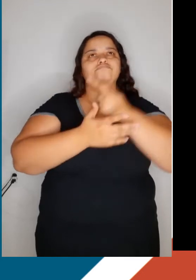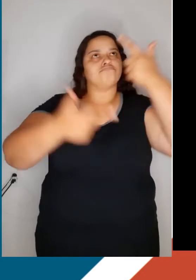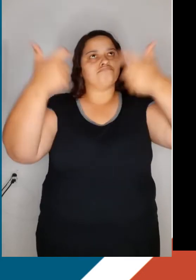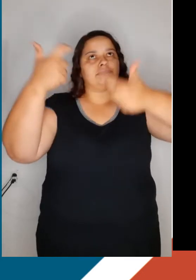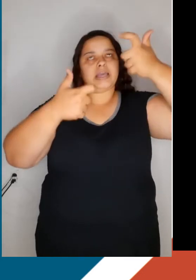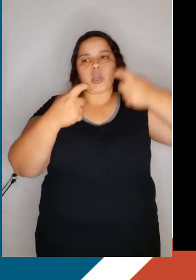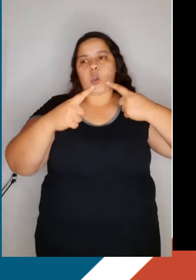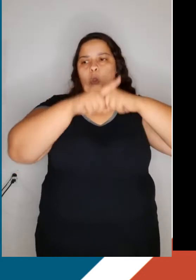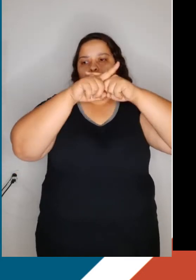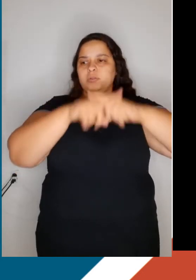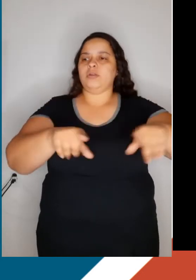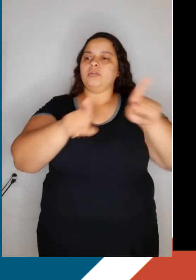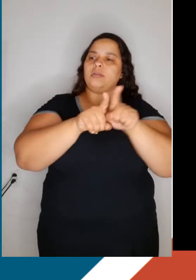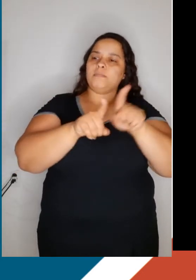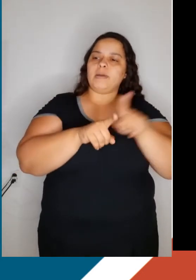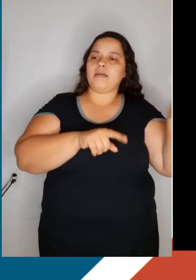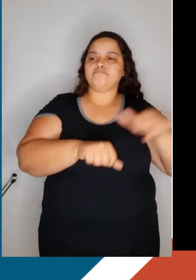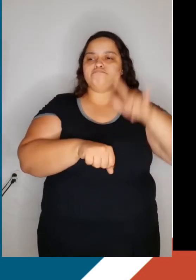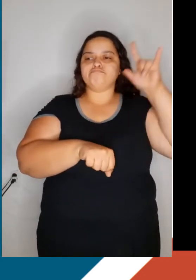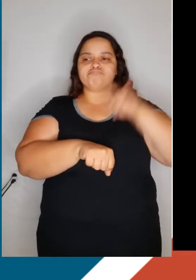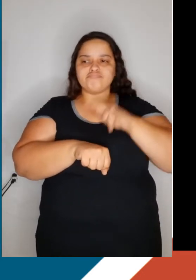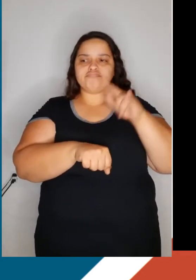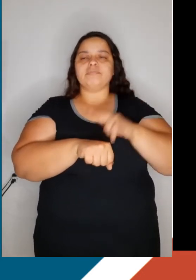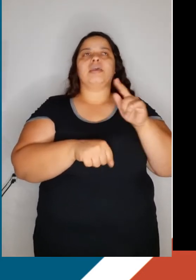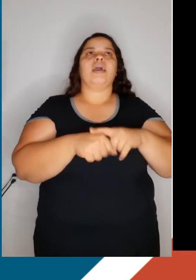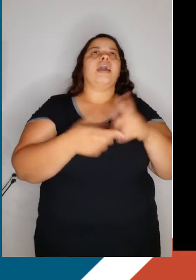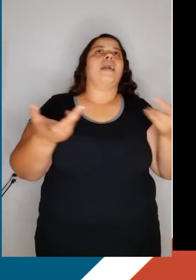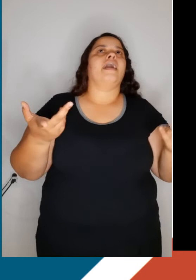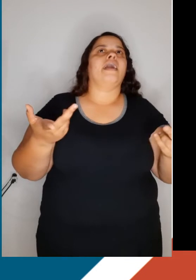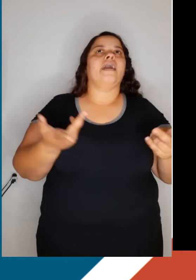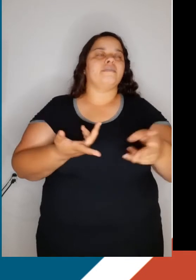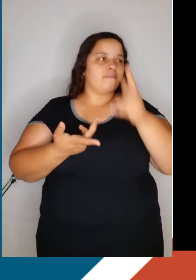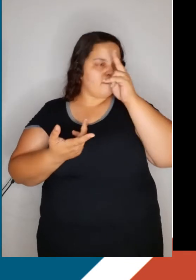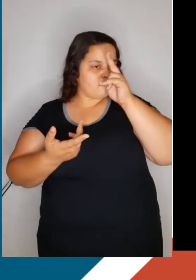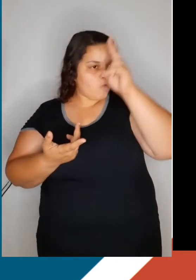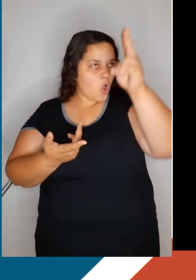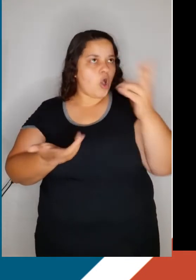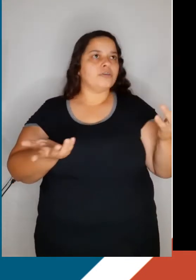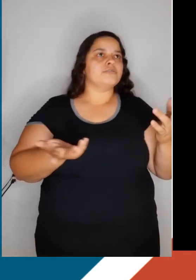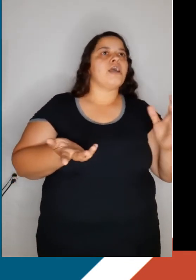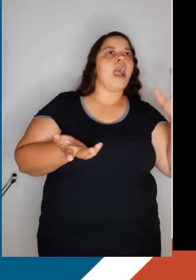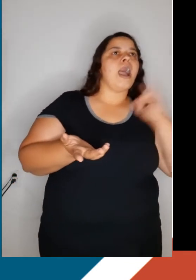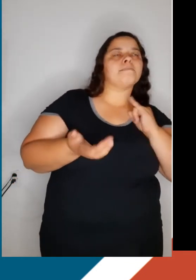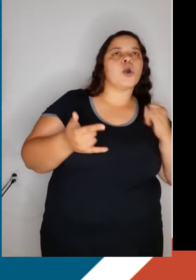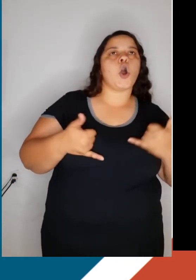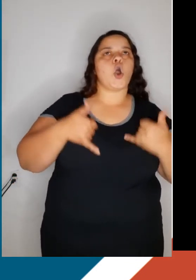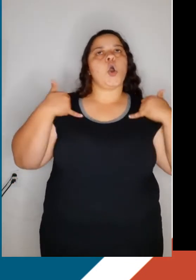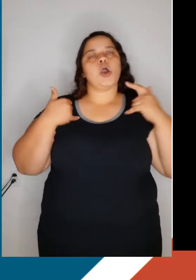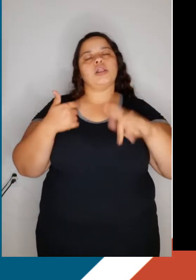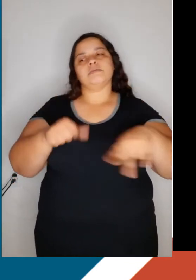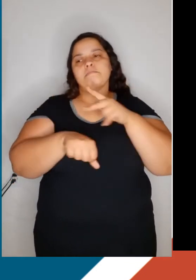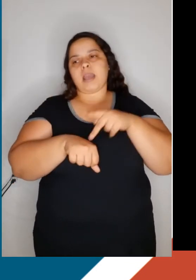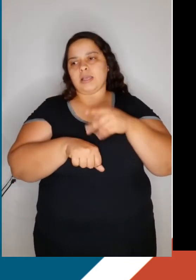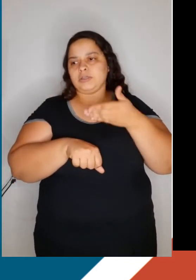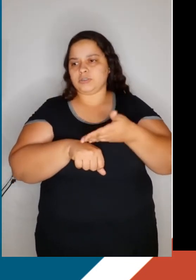ideia de nação e nacionalismo, onde a ideia de uma nação forte, a ideia de pertencer ao orgulho de uma nação